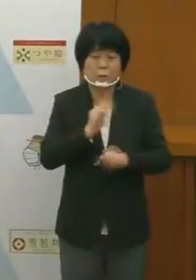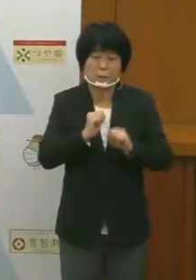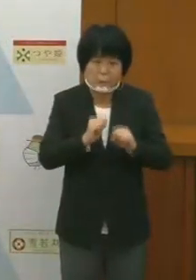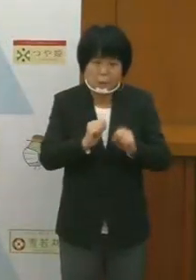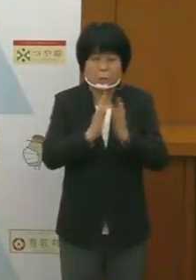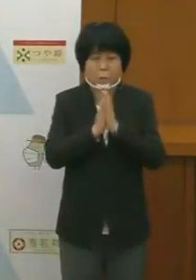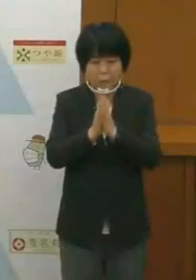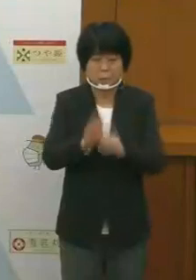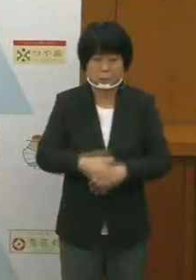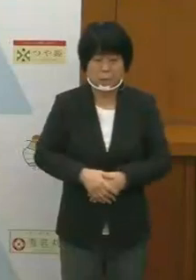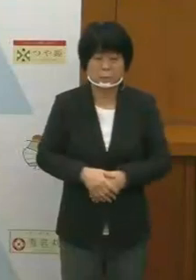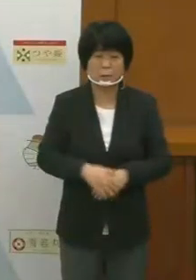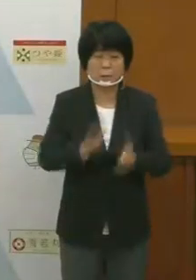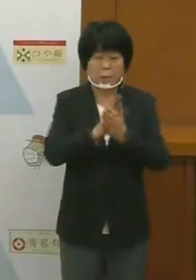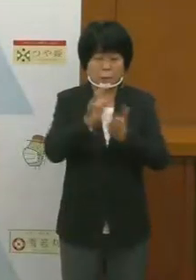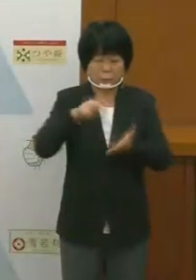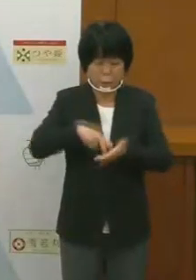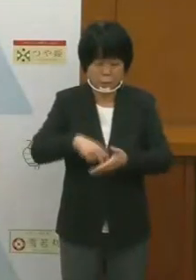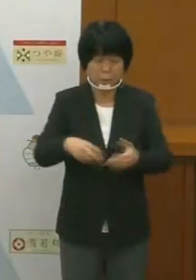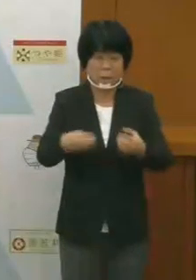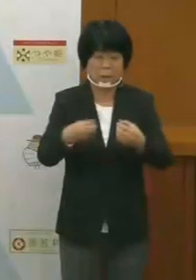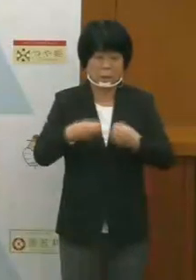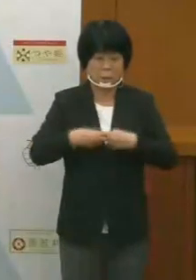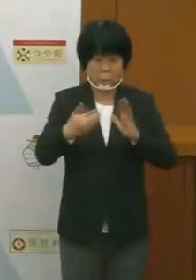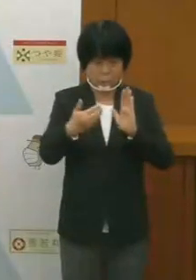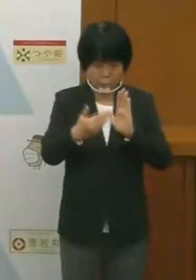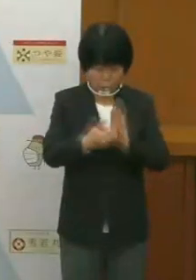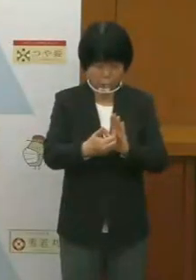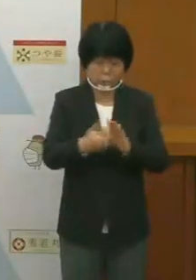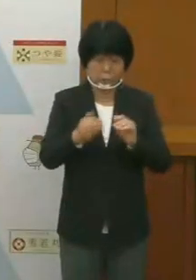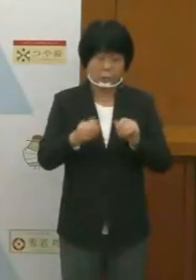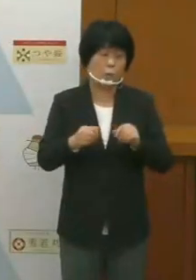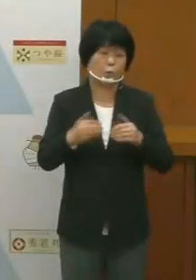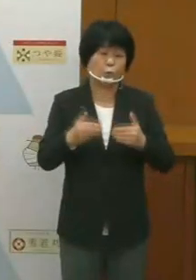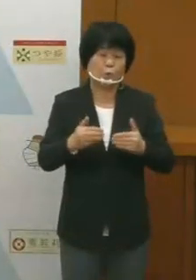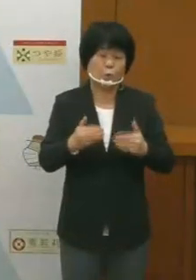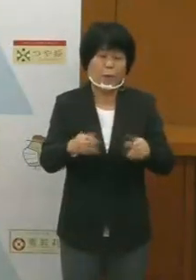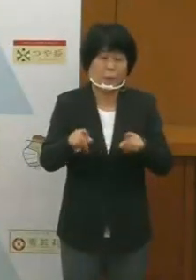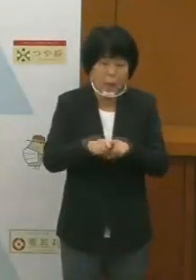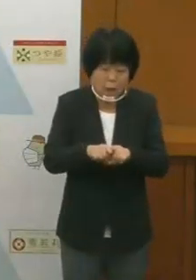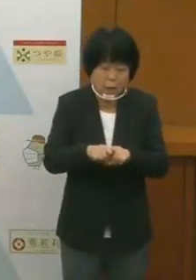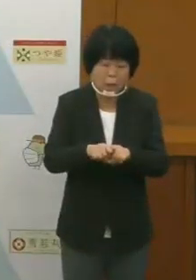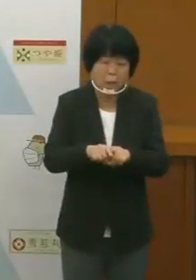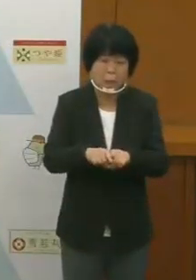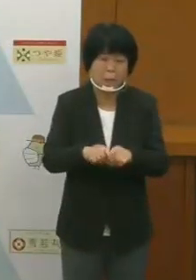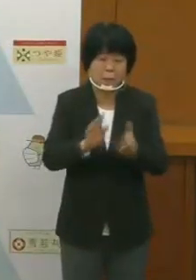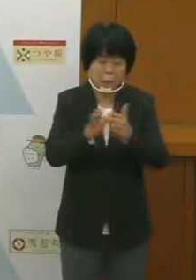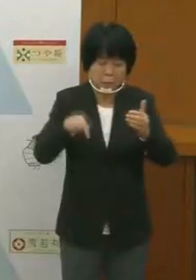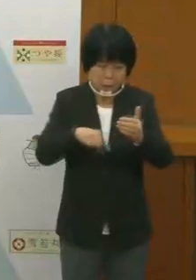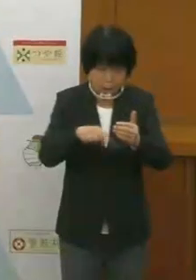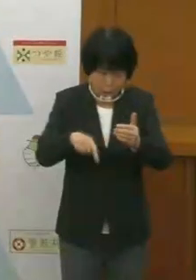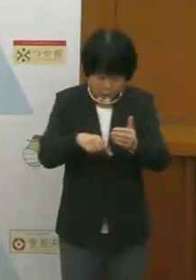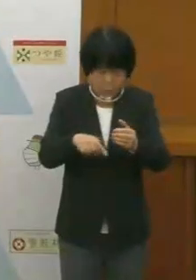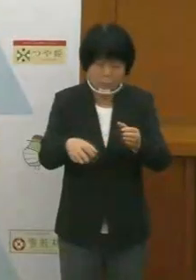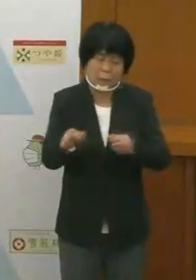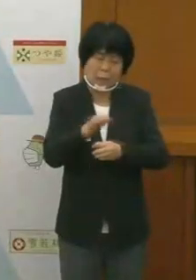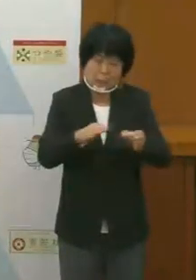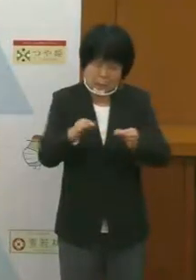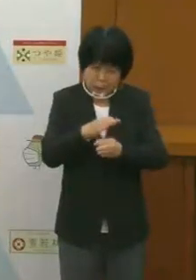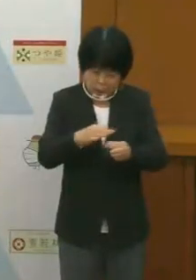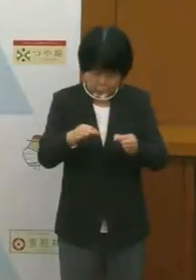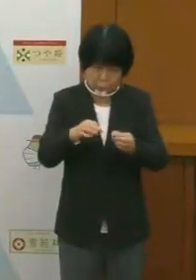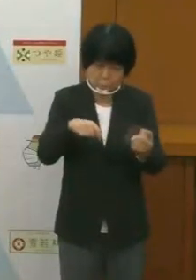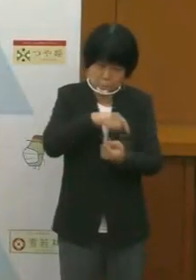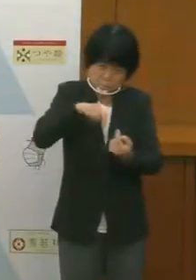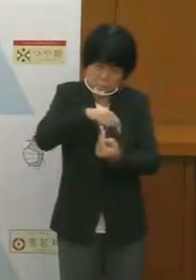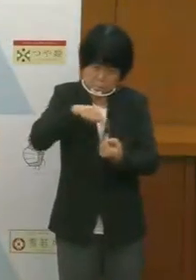。県としましては感染防止を図りながら、できる限り県内経済を回していくことが大事だと